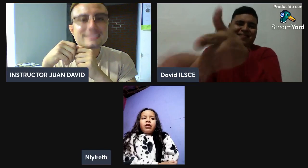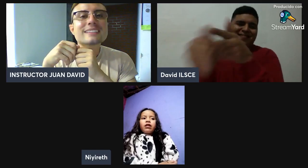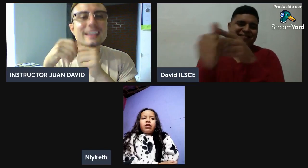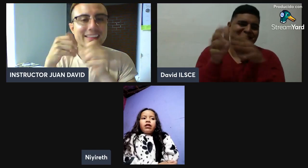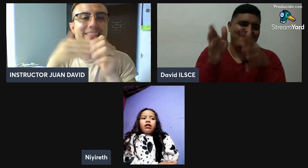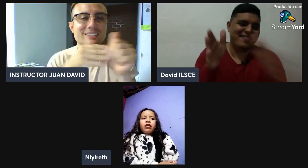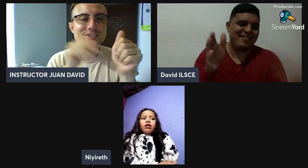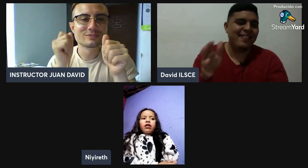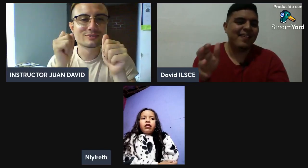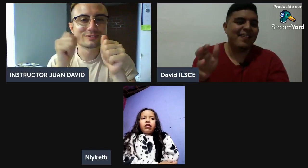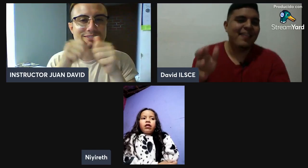Sí, algo que no.